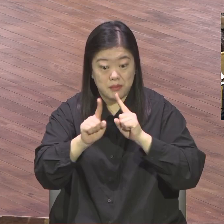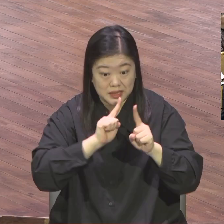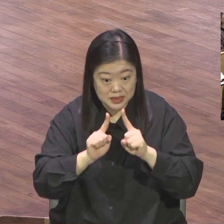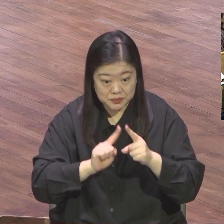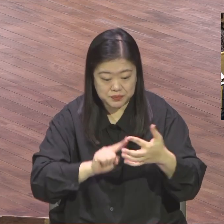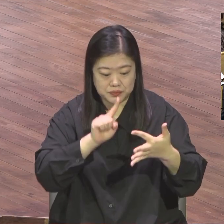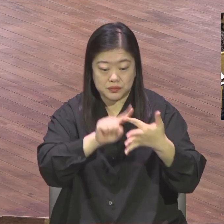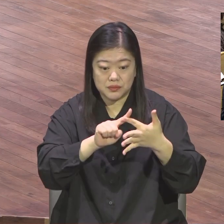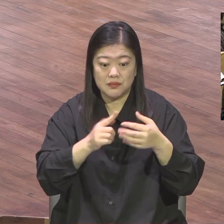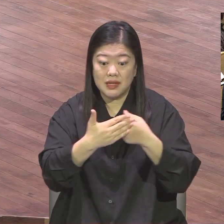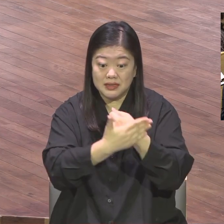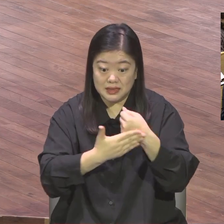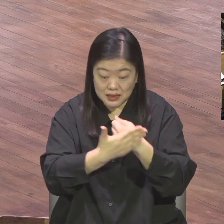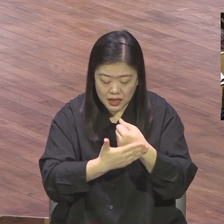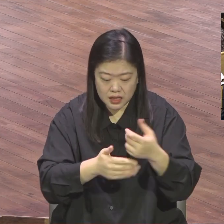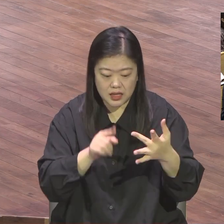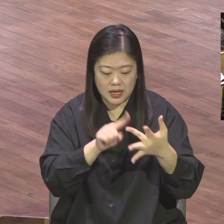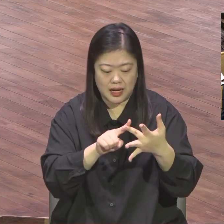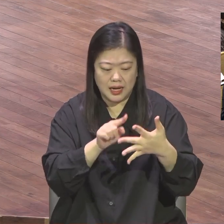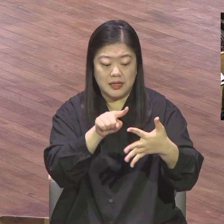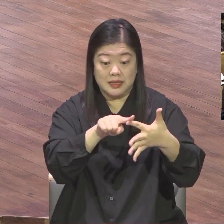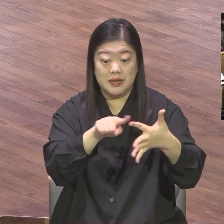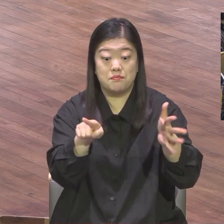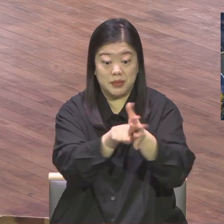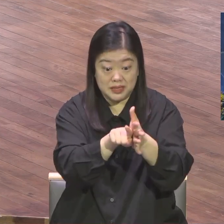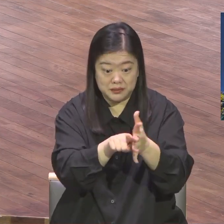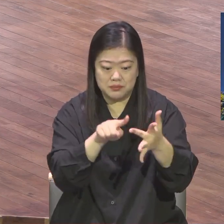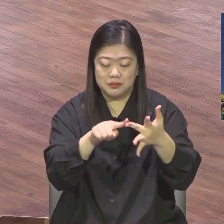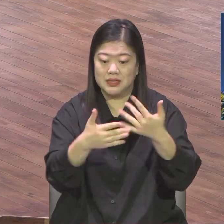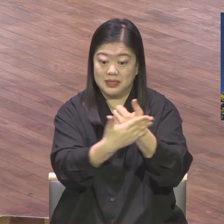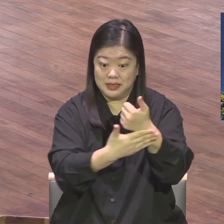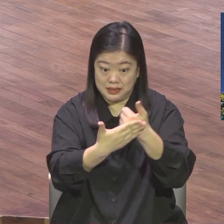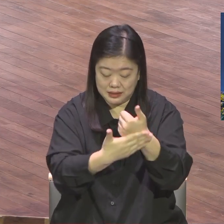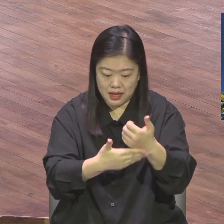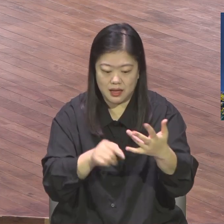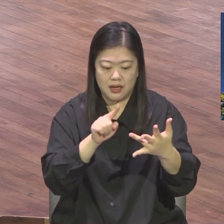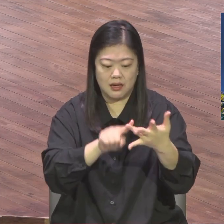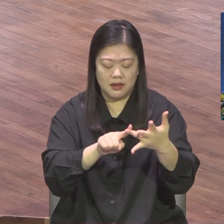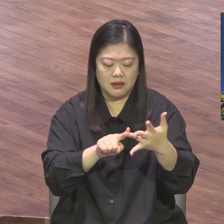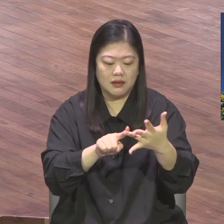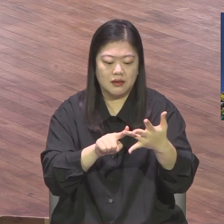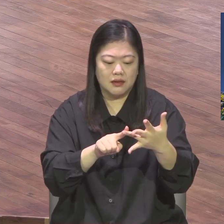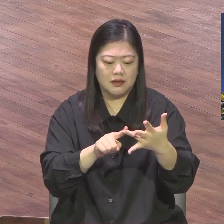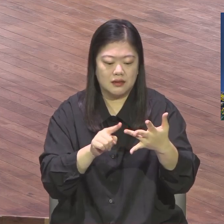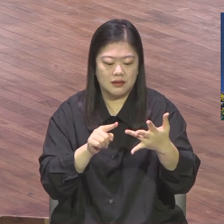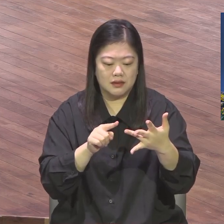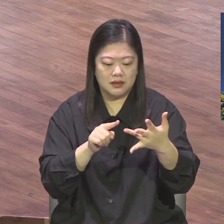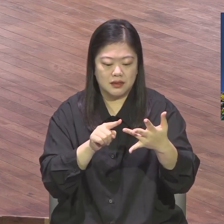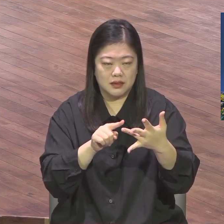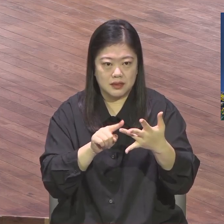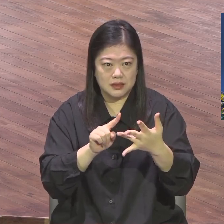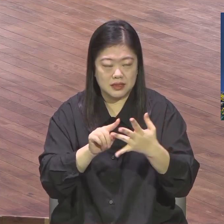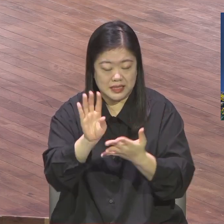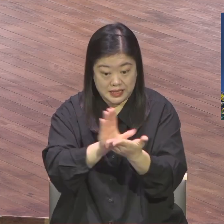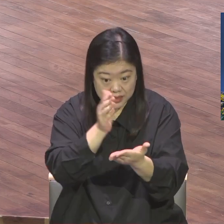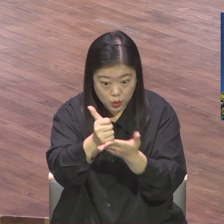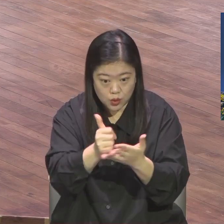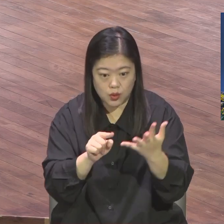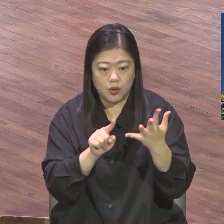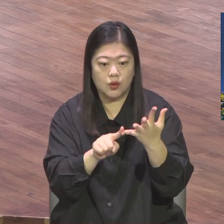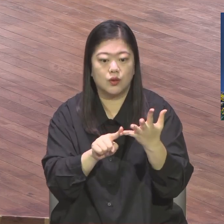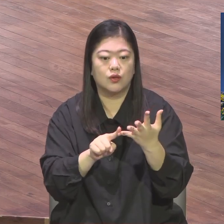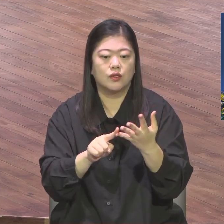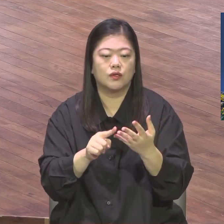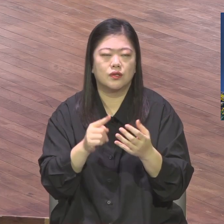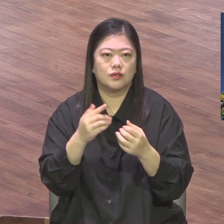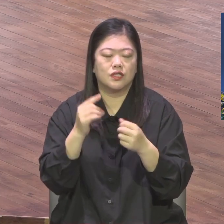드는 그러한 오직이었어요. 우리가 지난주일부터 살펴보고 있는